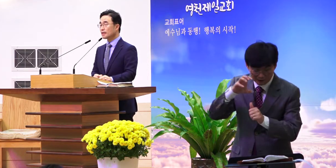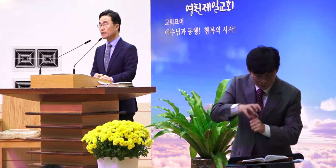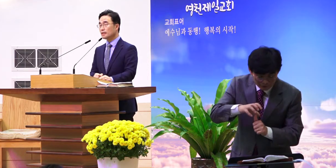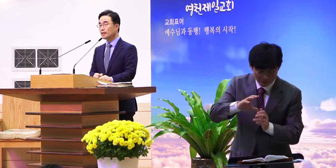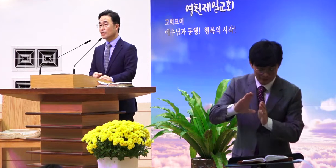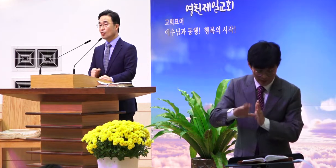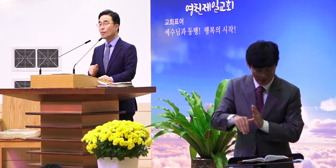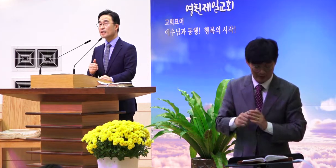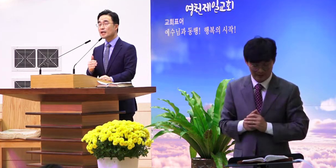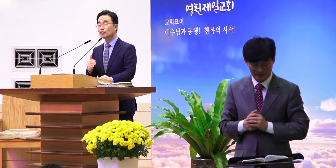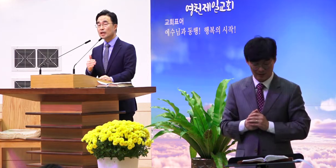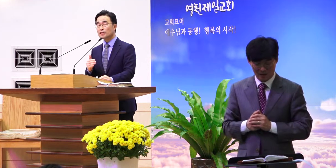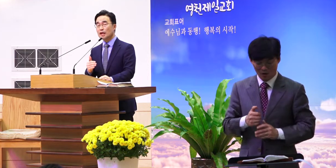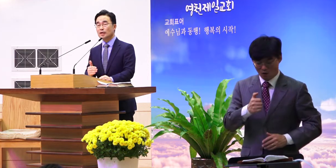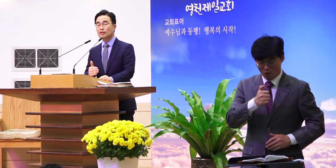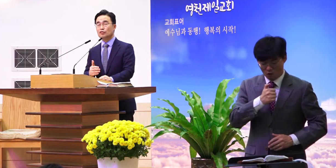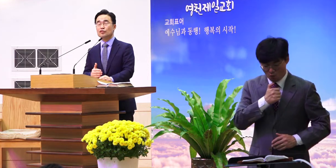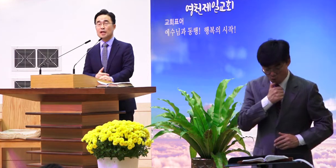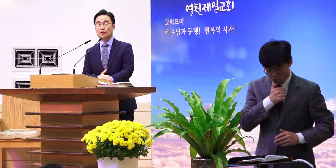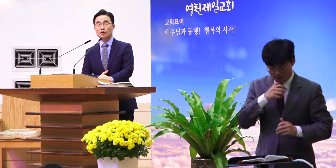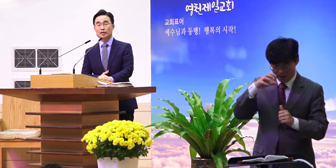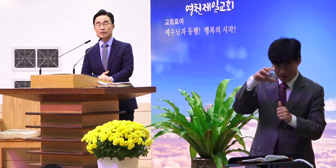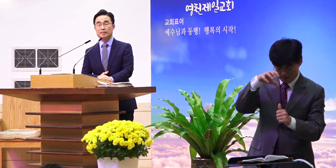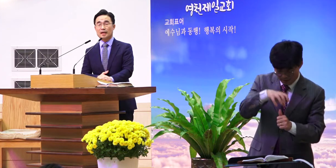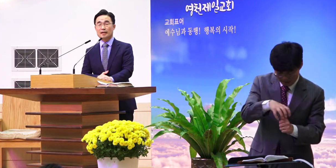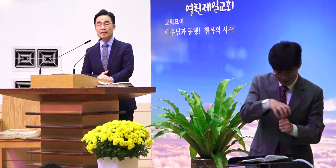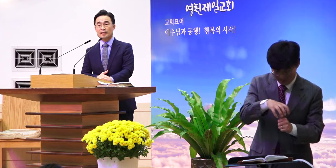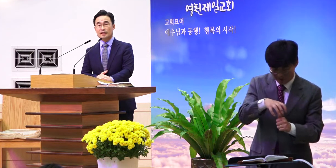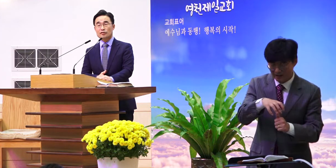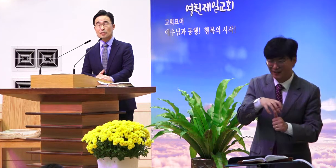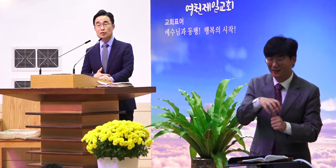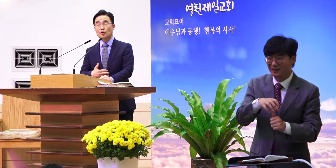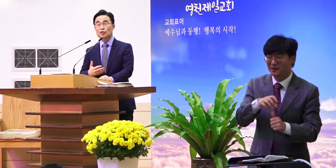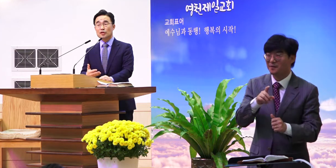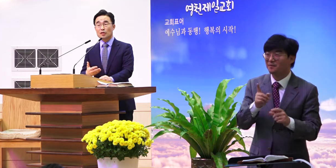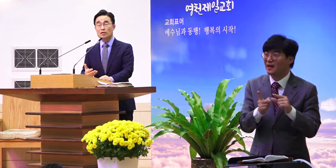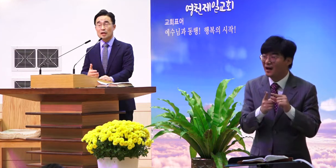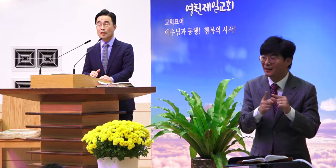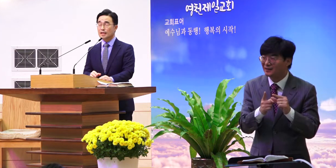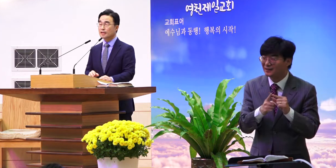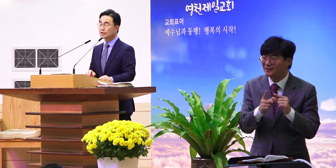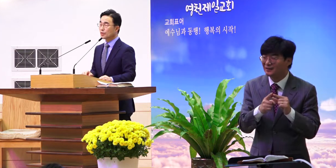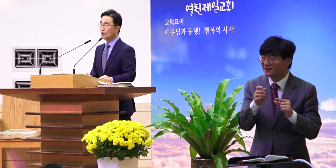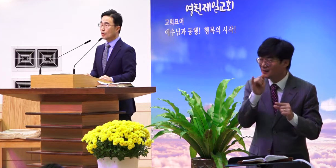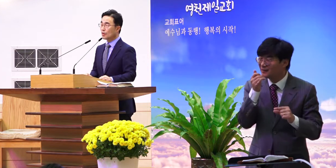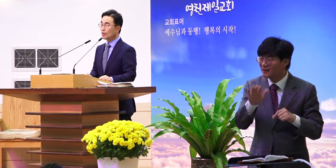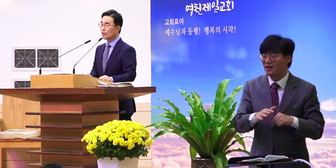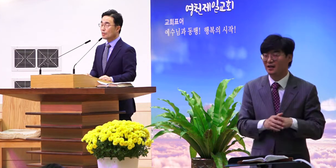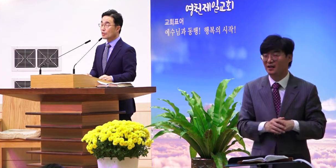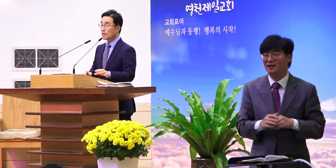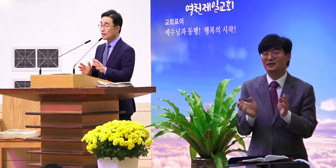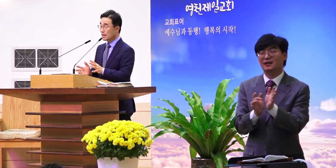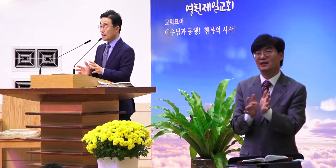하는 단어는 로마 제국에서 사용하던 군사 용어였습니다. 예수님이 종교적인 언어를 사용하지